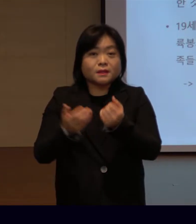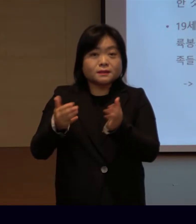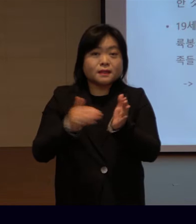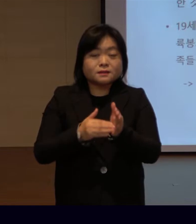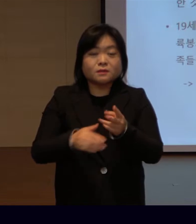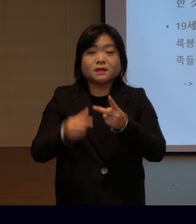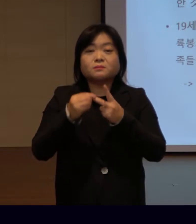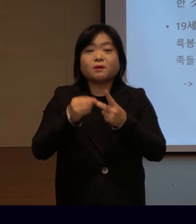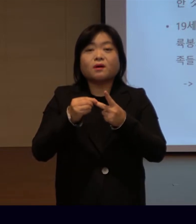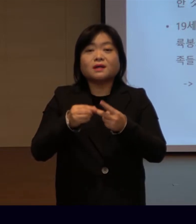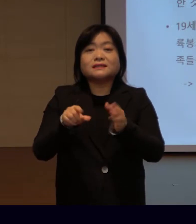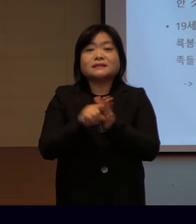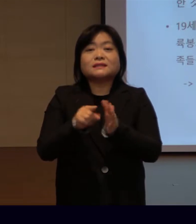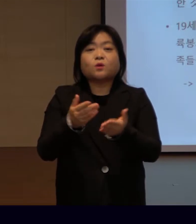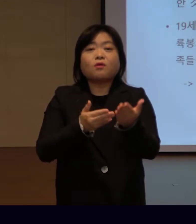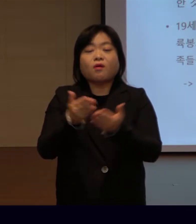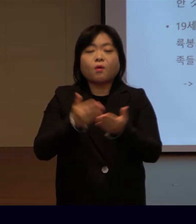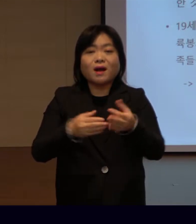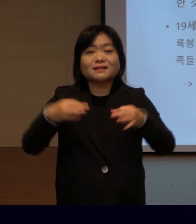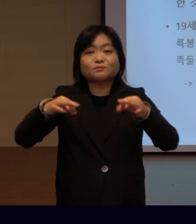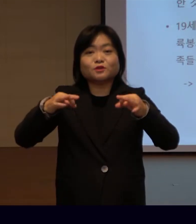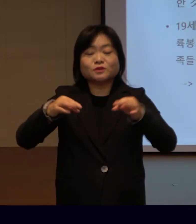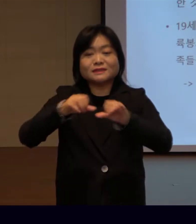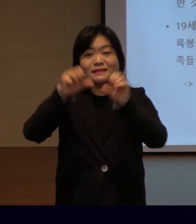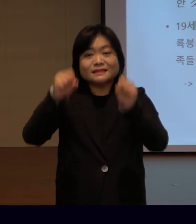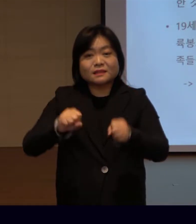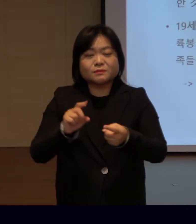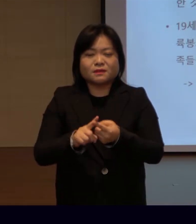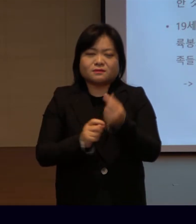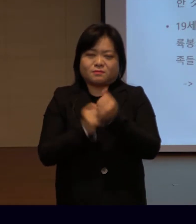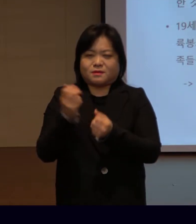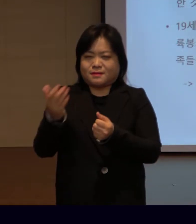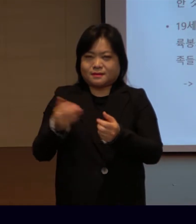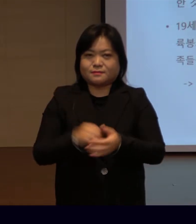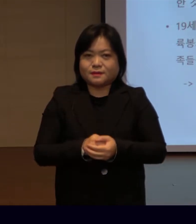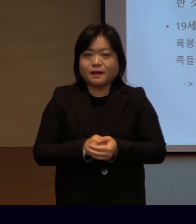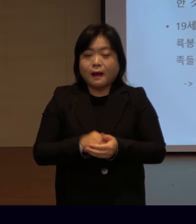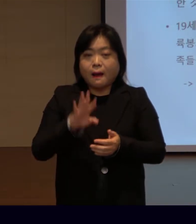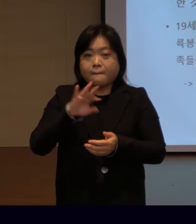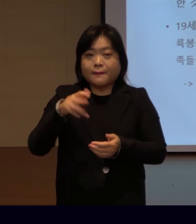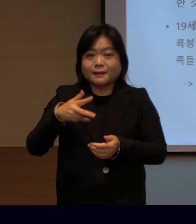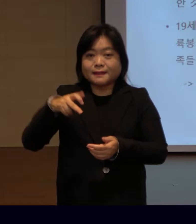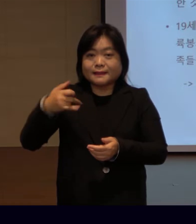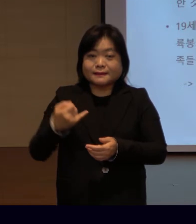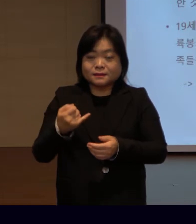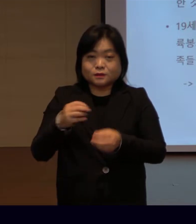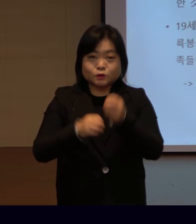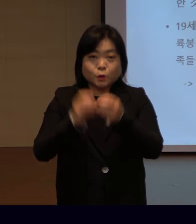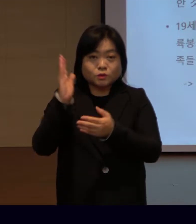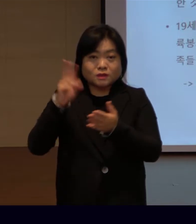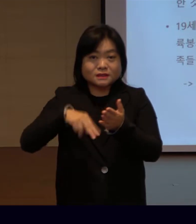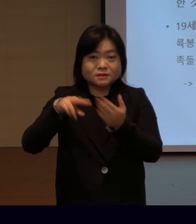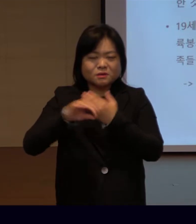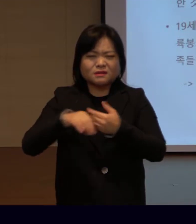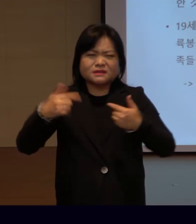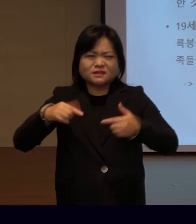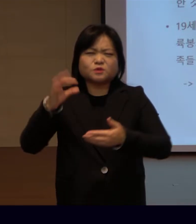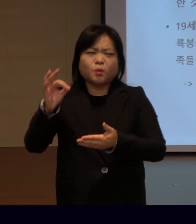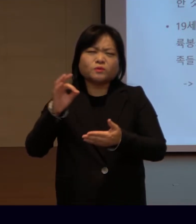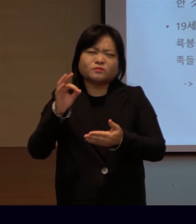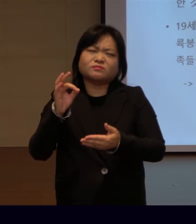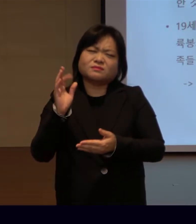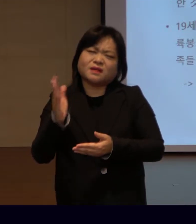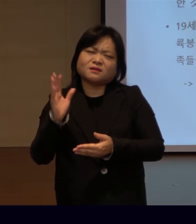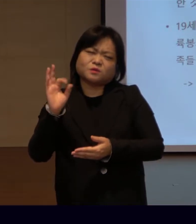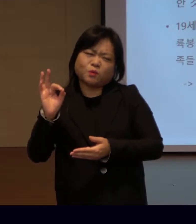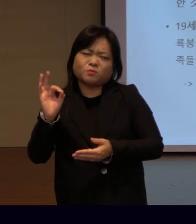금융 시스템에 대해서 한번 얘기를 해보겠습니다. 제가 발자크 소설을 읽으면 늘 돈 얘기가 나오는데 도대체 이